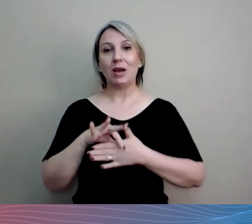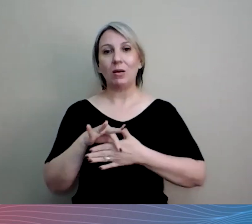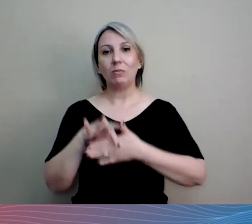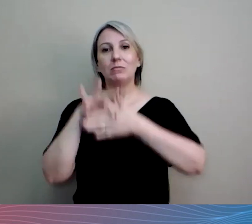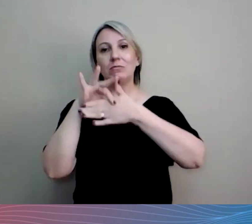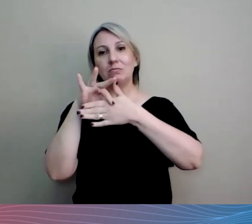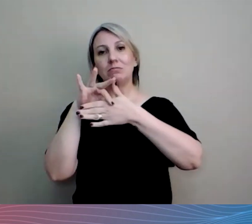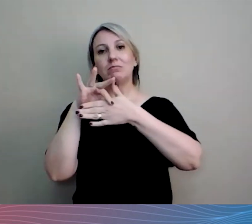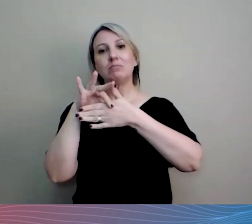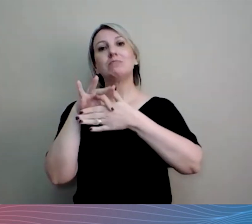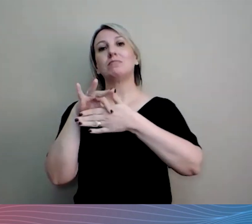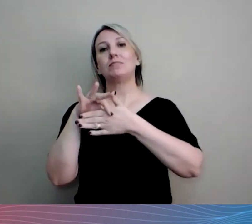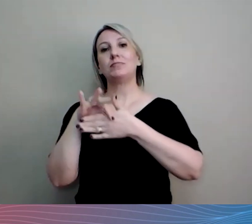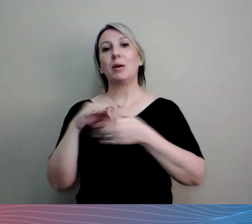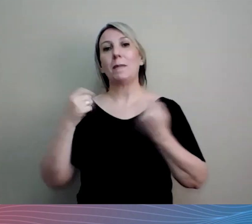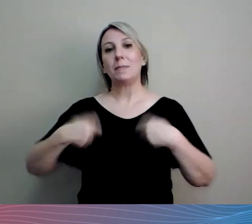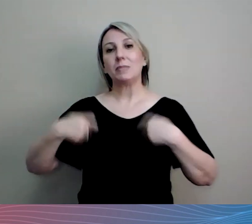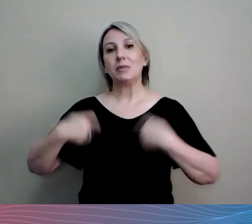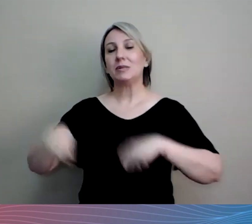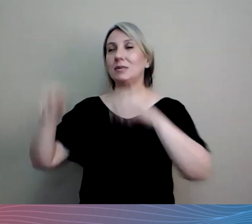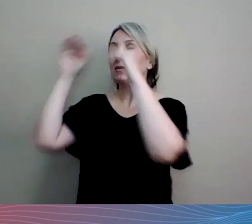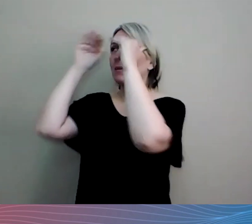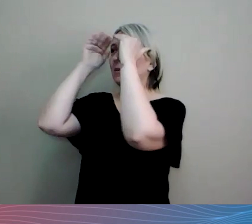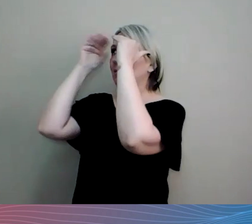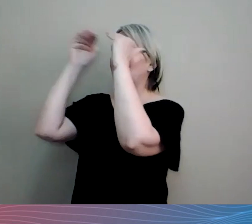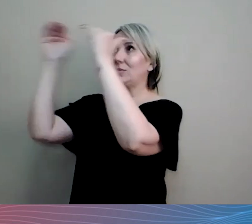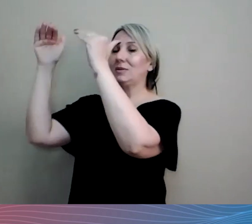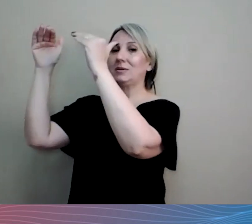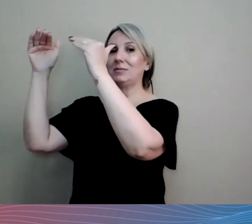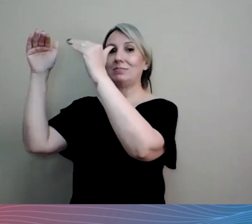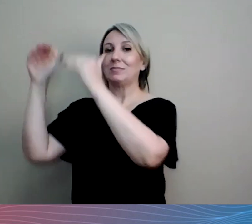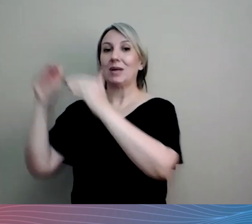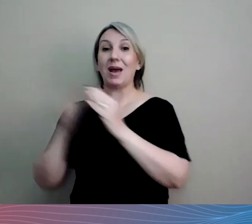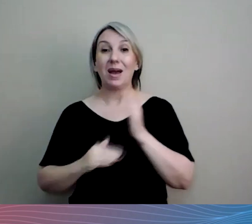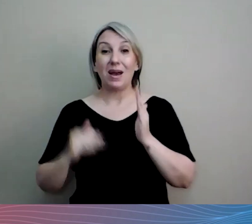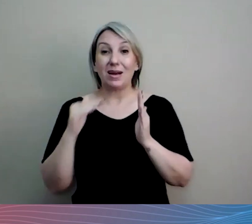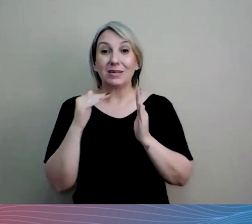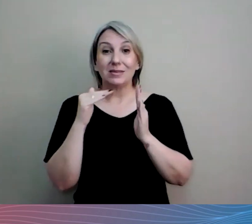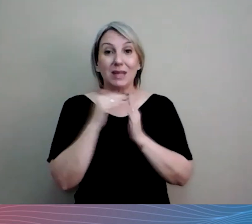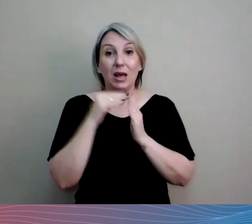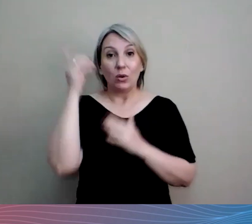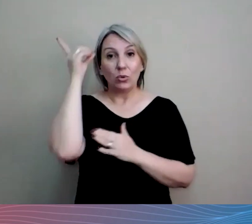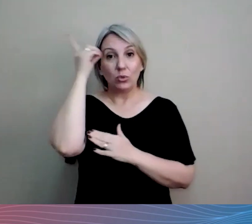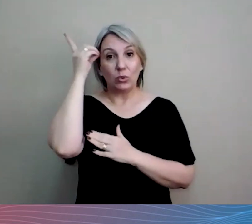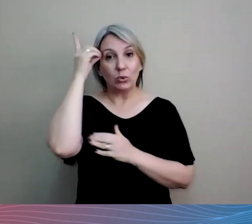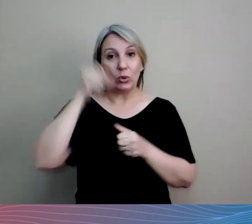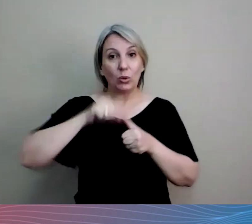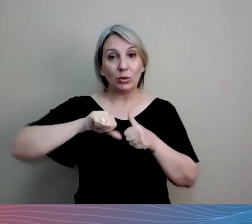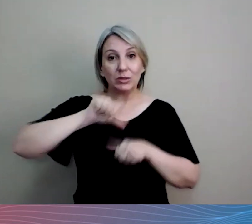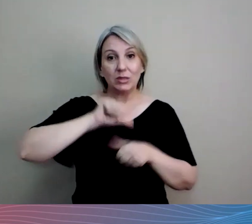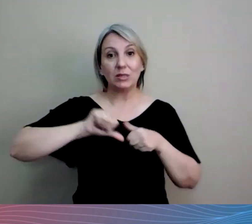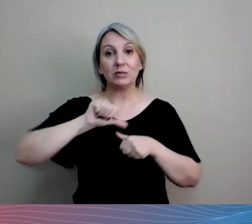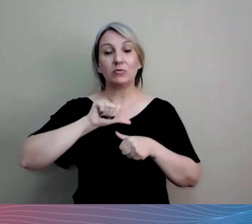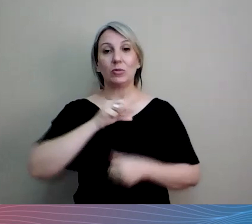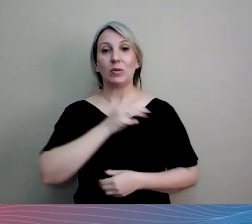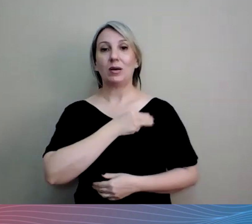também obedeço, irmão, nós vamos ter um ministério, vamos ter utilidade no corpo de